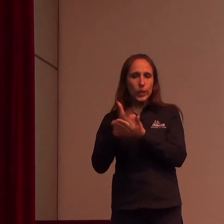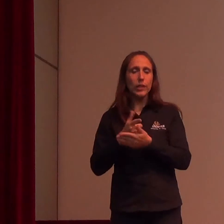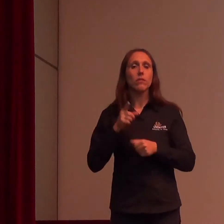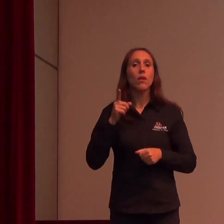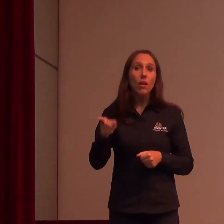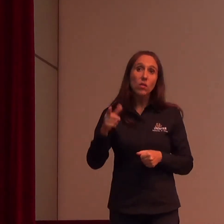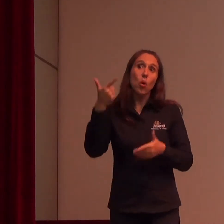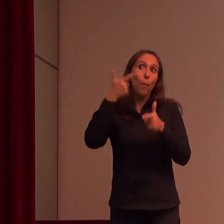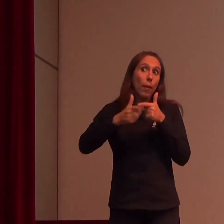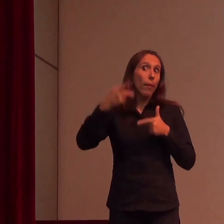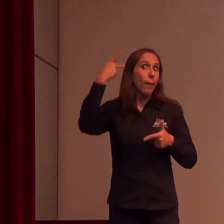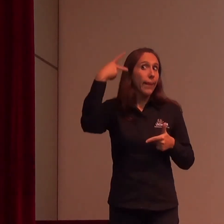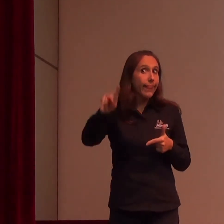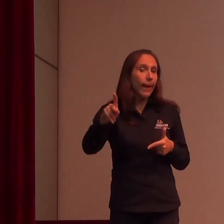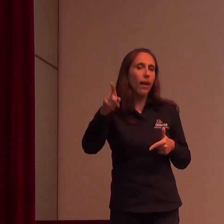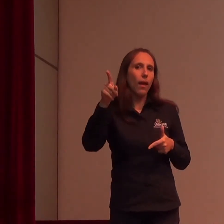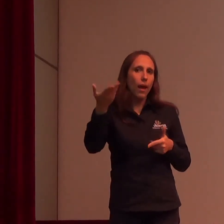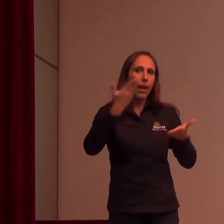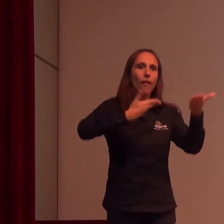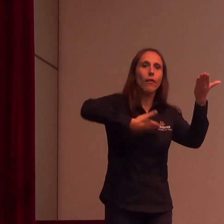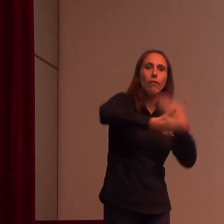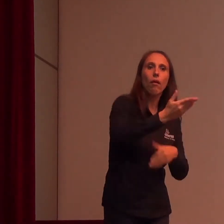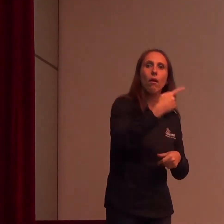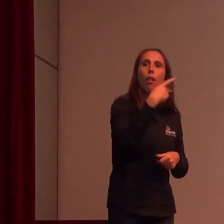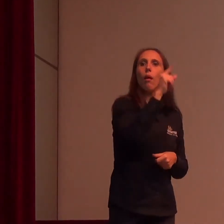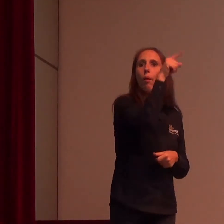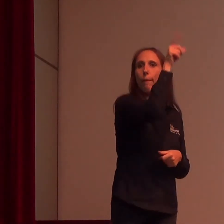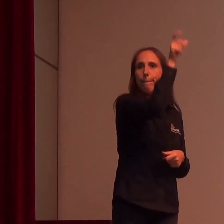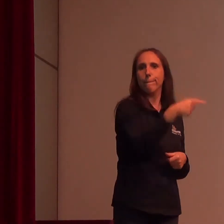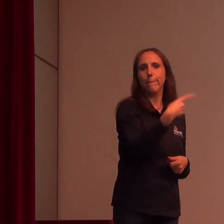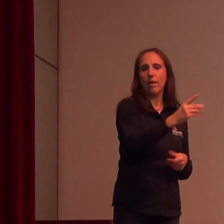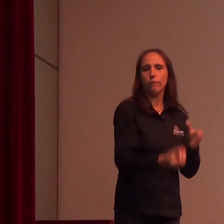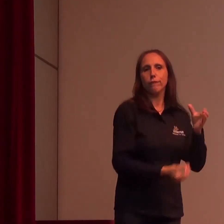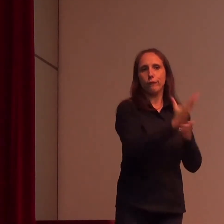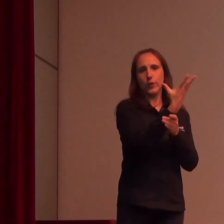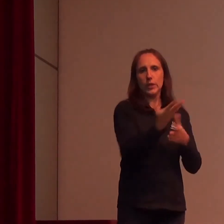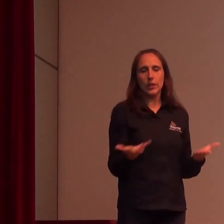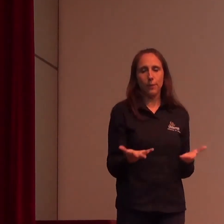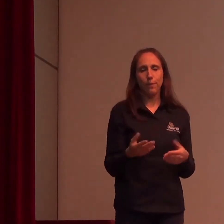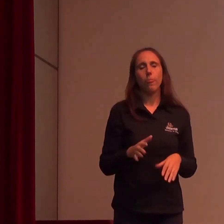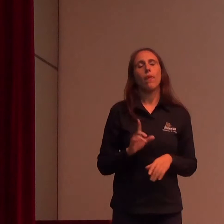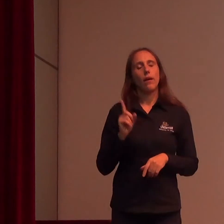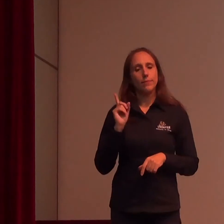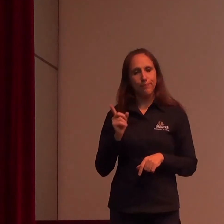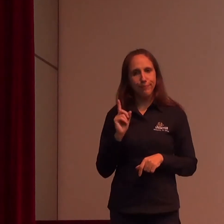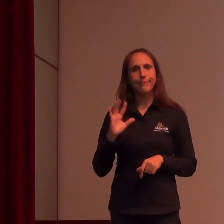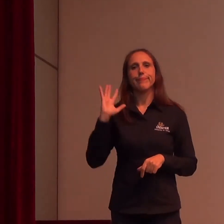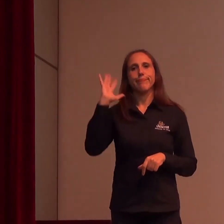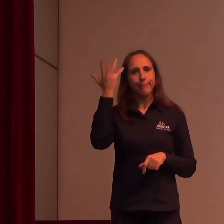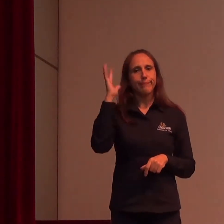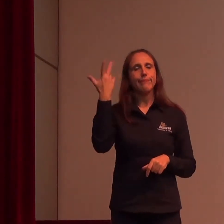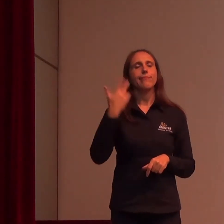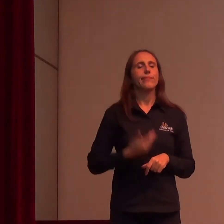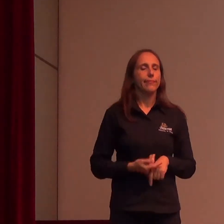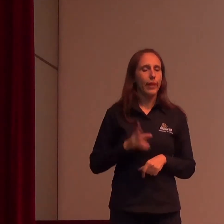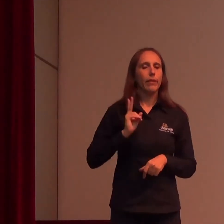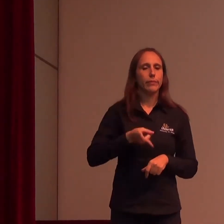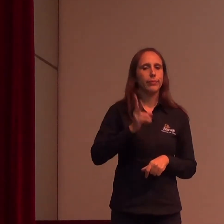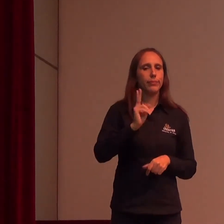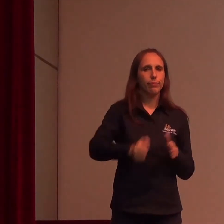e ele estava transferindo para vocês. Então, isso acontece muito, viu? Então,